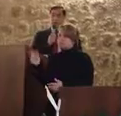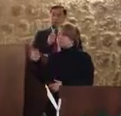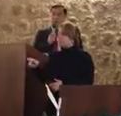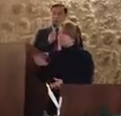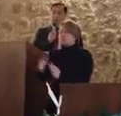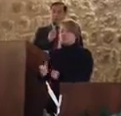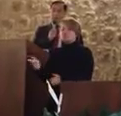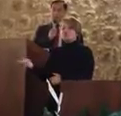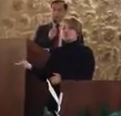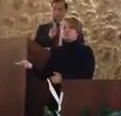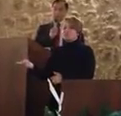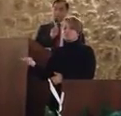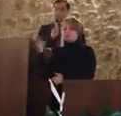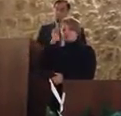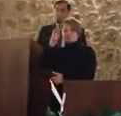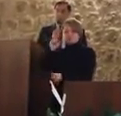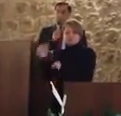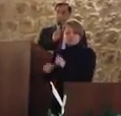persona.